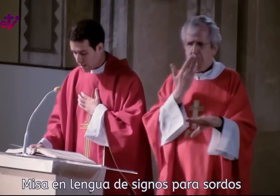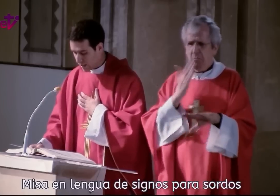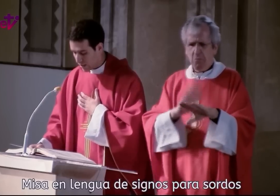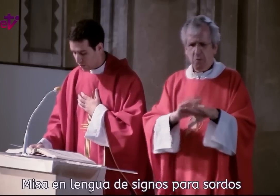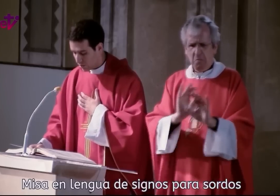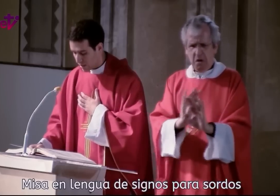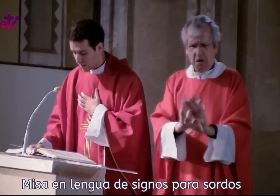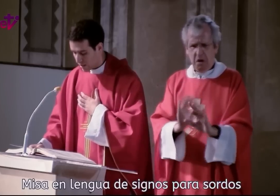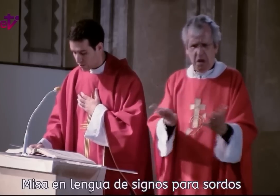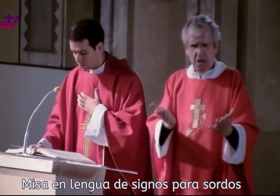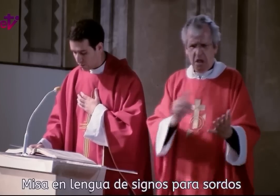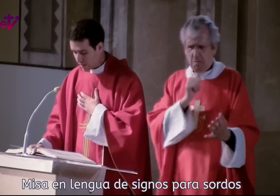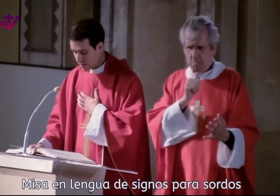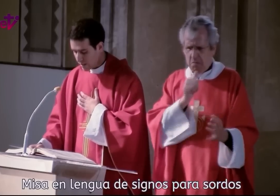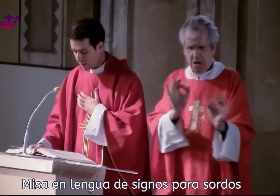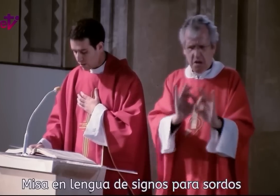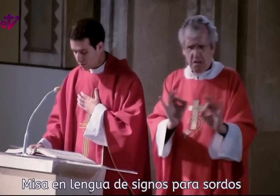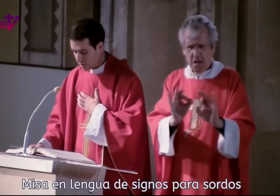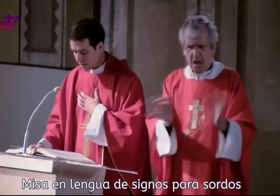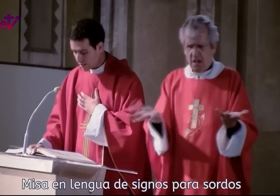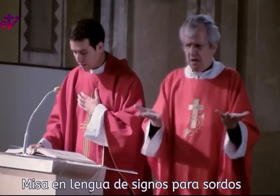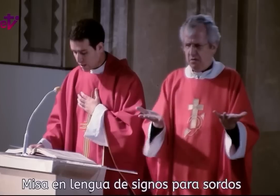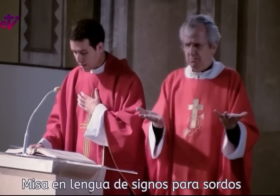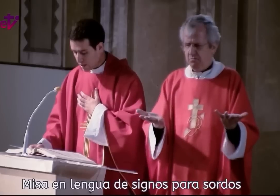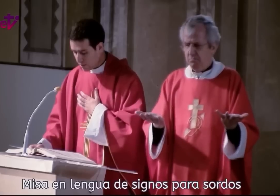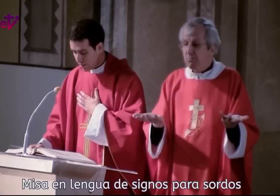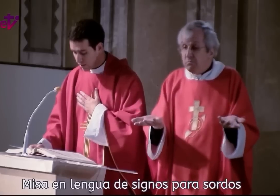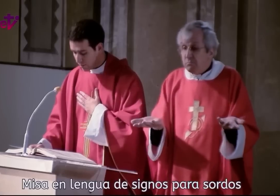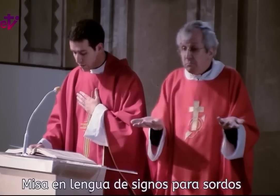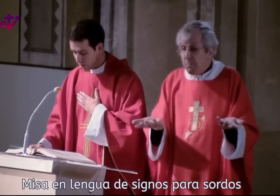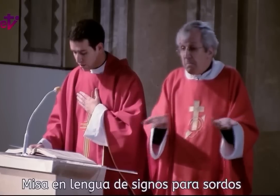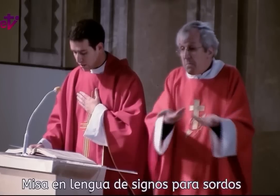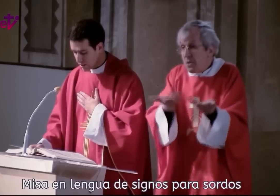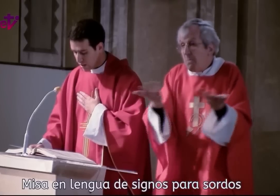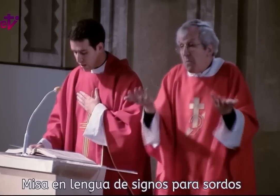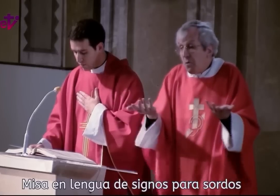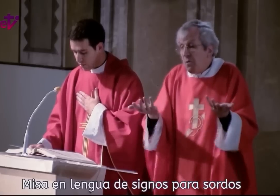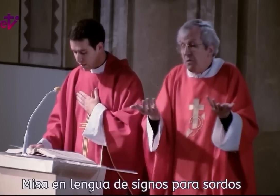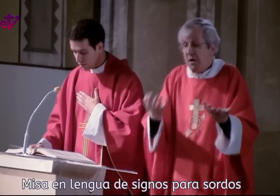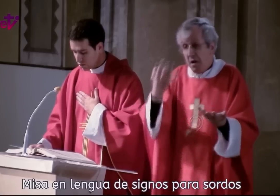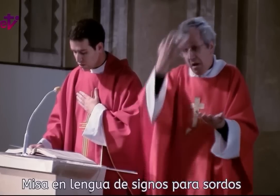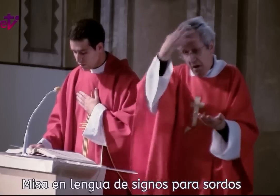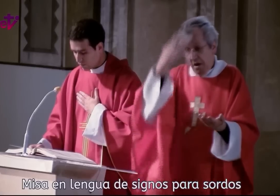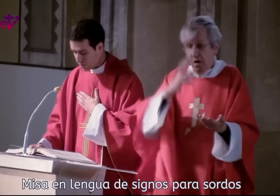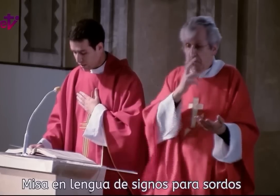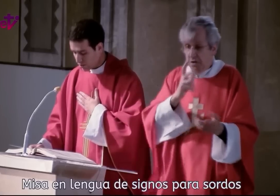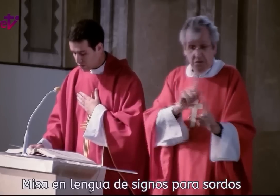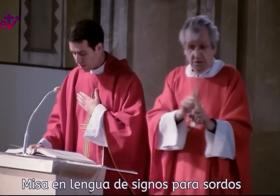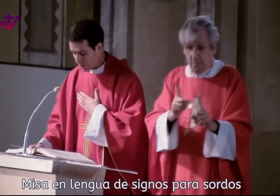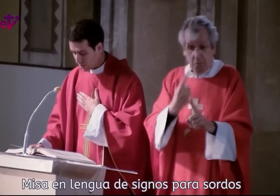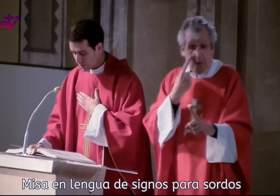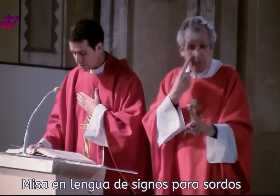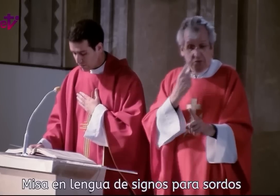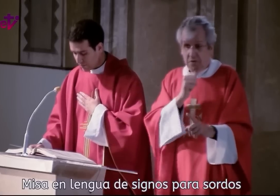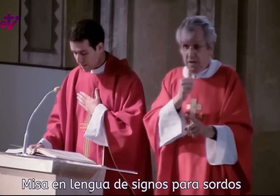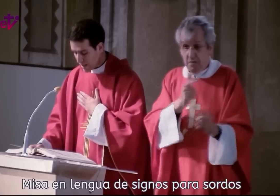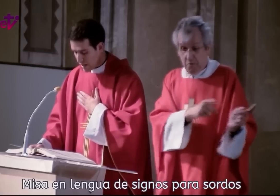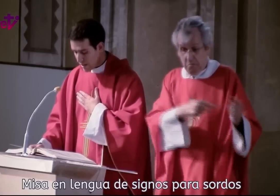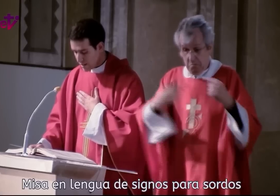hombre ninguna de las culpas de que lo acusáis, pero tampoco Herodes, porque nos lo ha